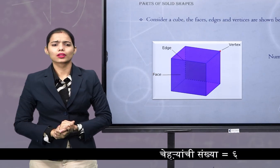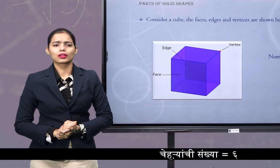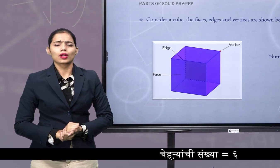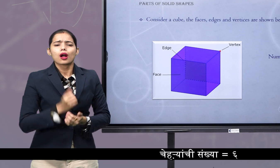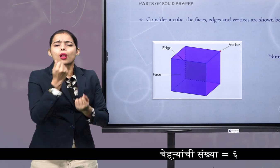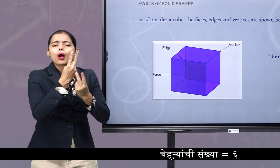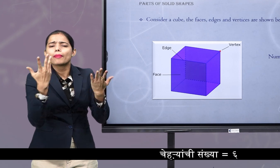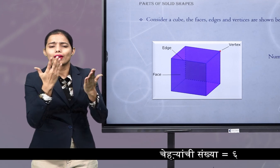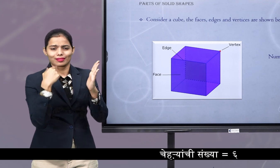चेहऱ्याची संख्या 6,